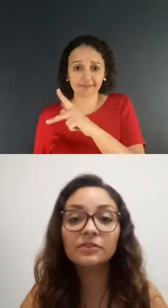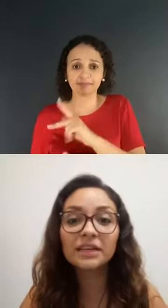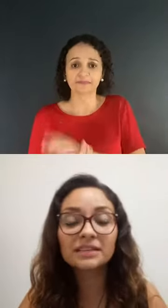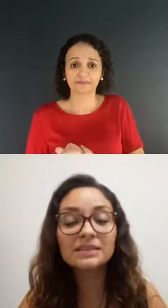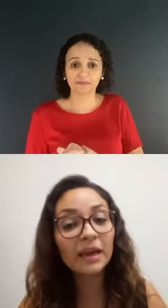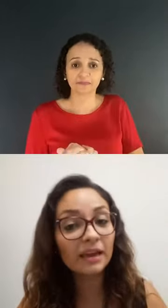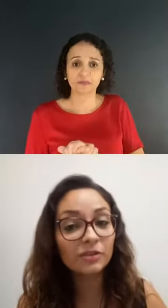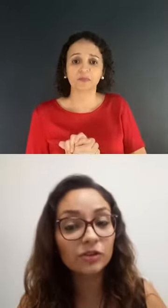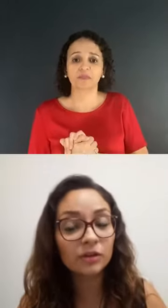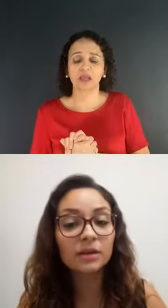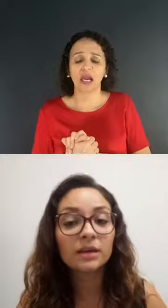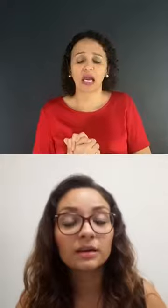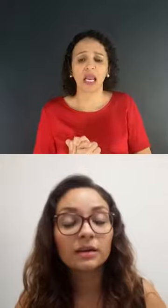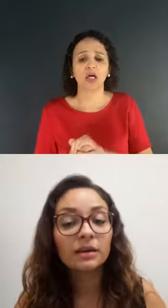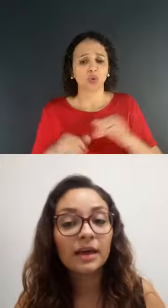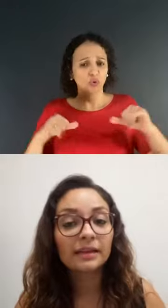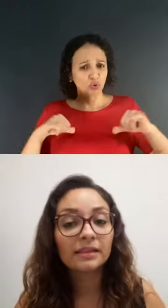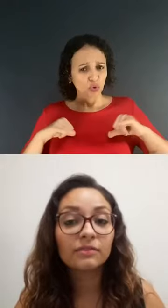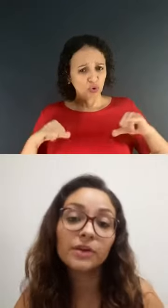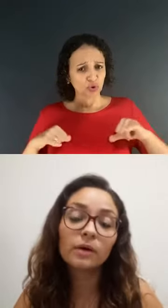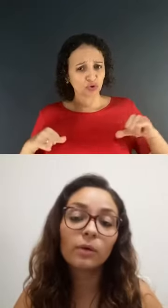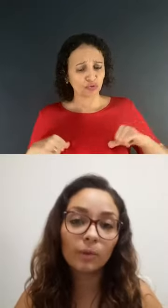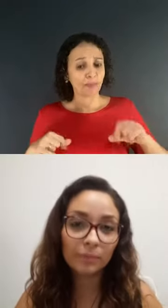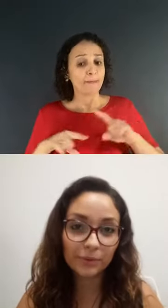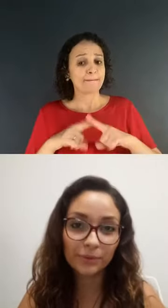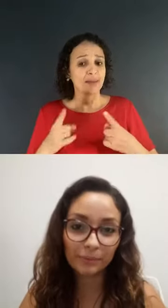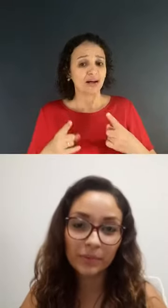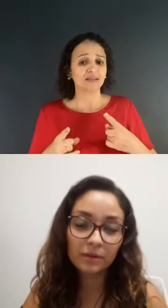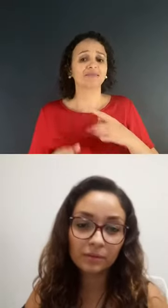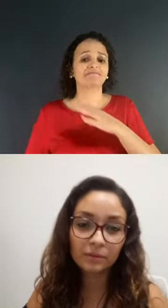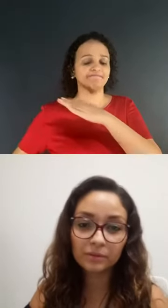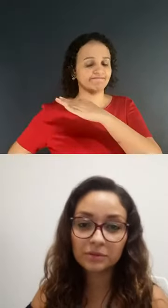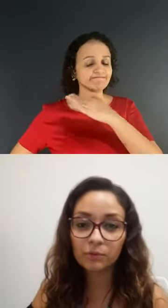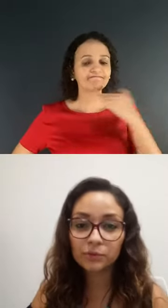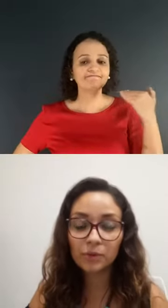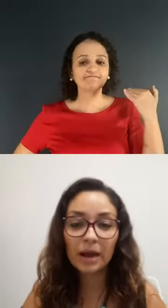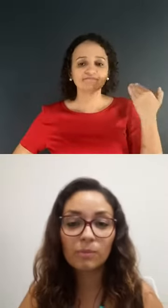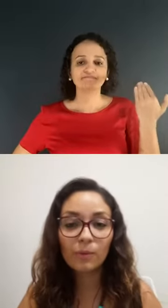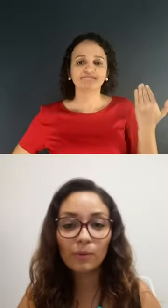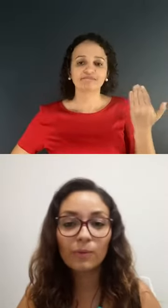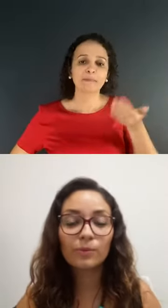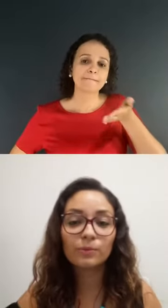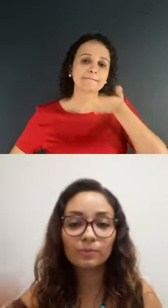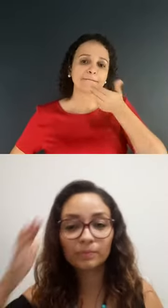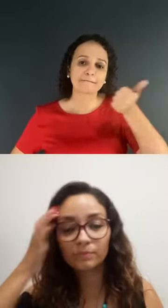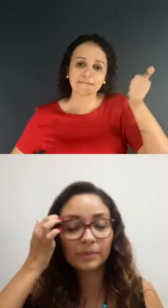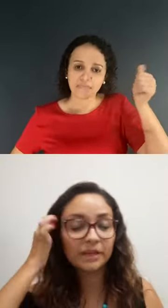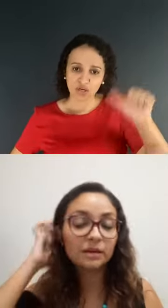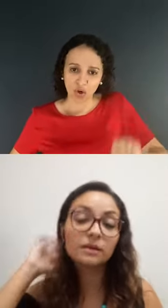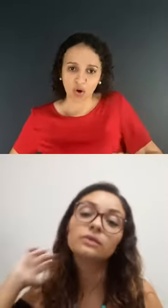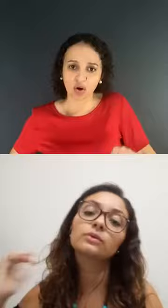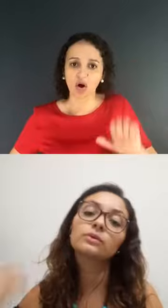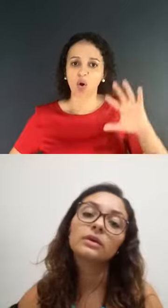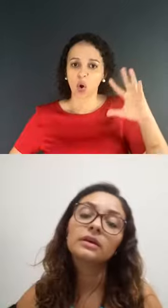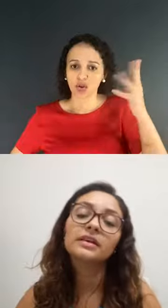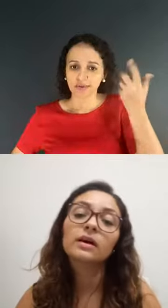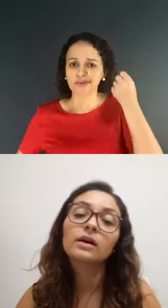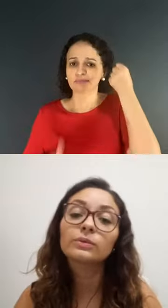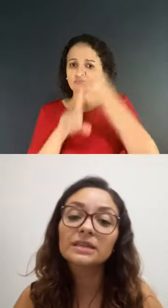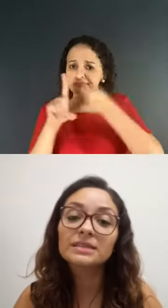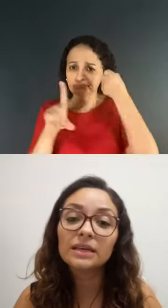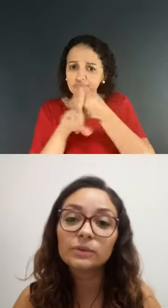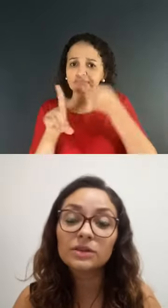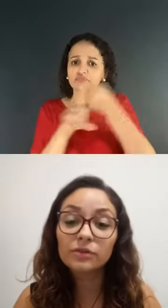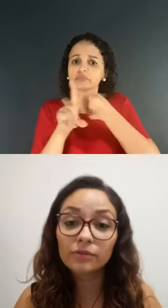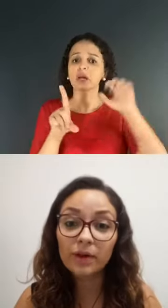e que infelizmente ela veio a óbito. O esposo acabou brigando